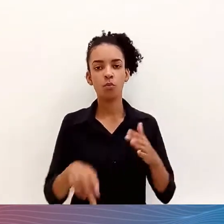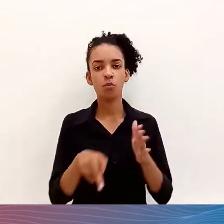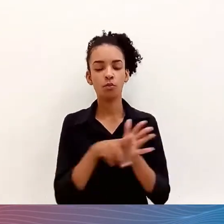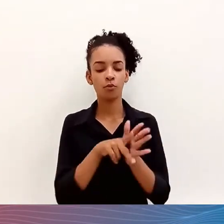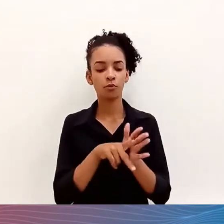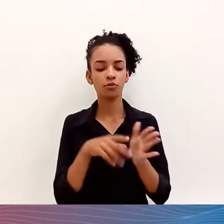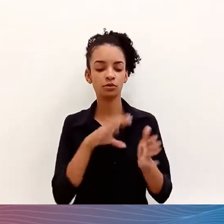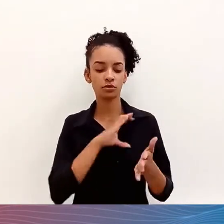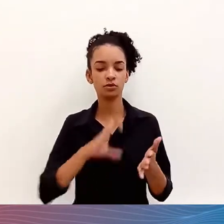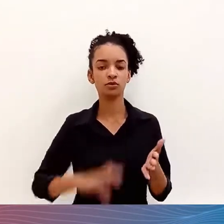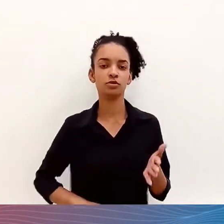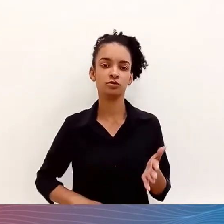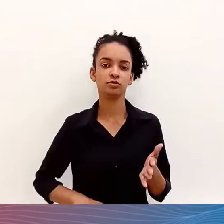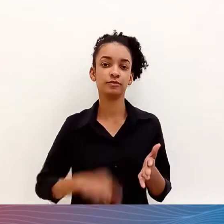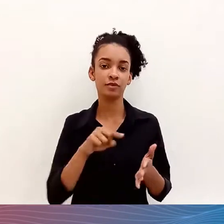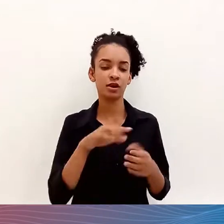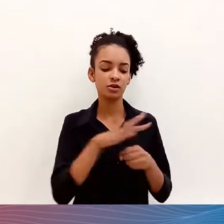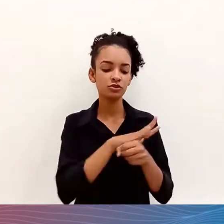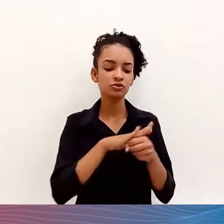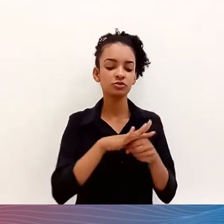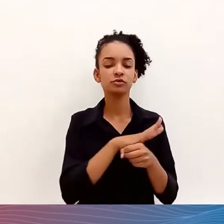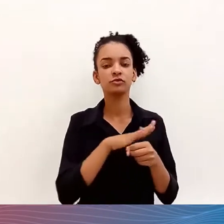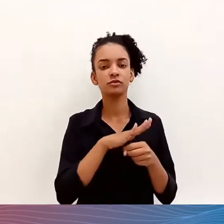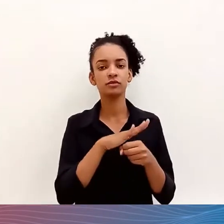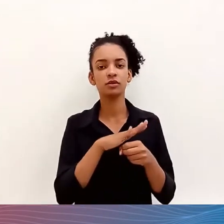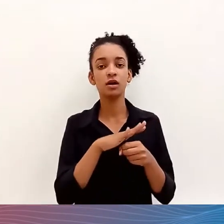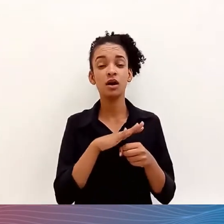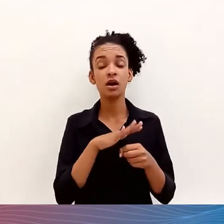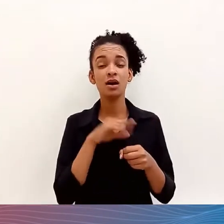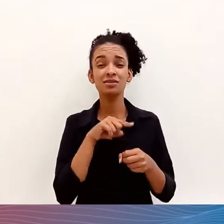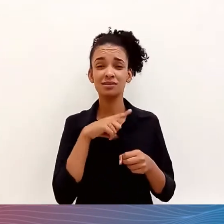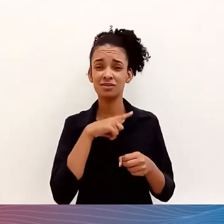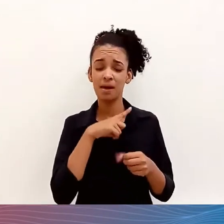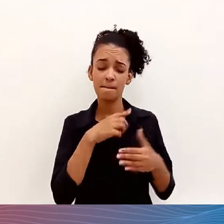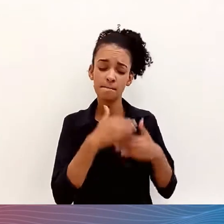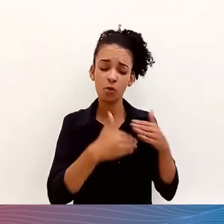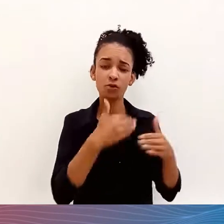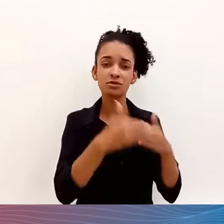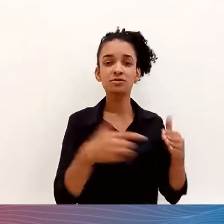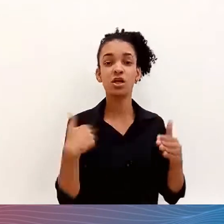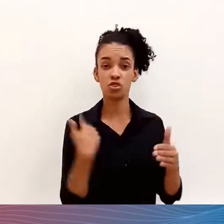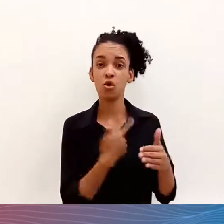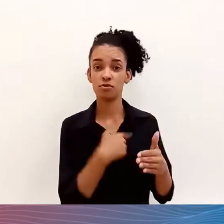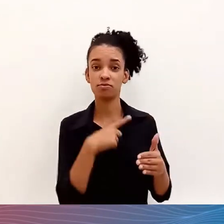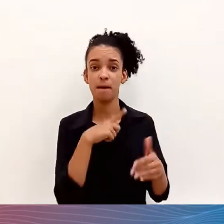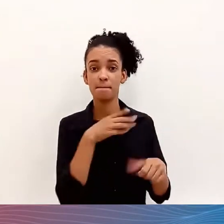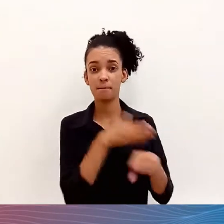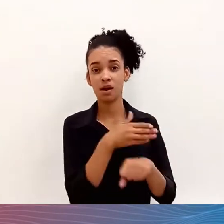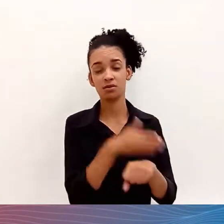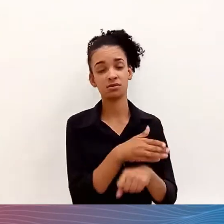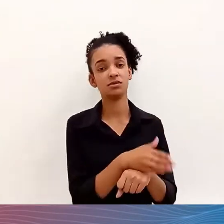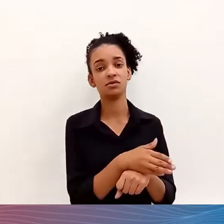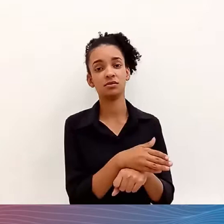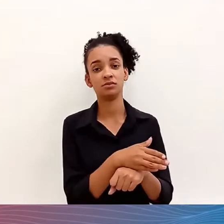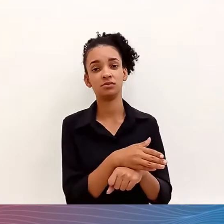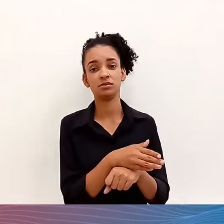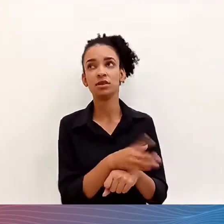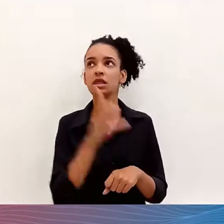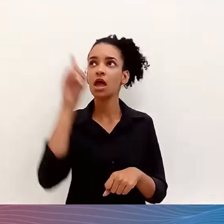isso, em todo esse processo, nós temos participação. Somos canais da graça. E nós somos